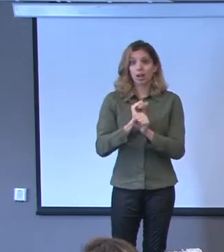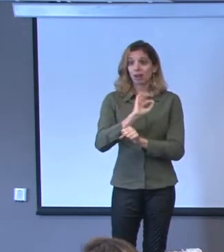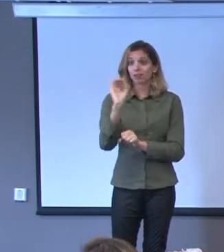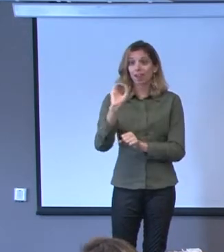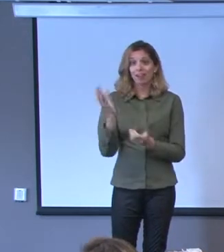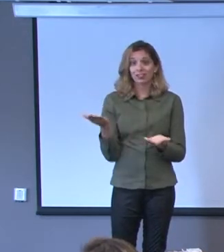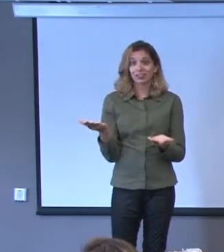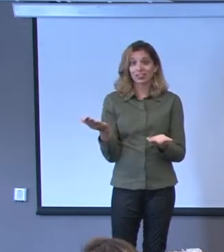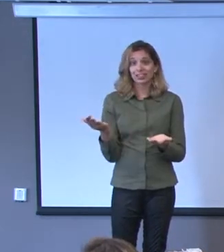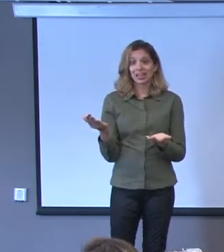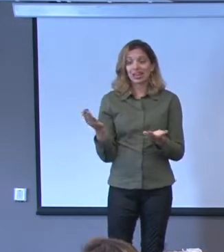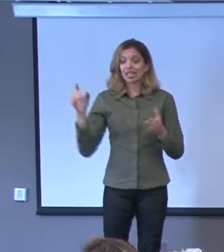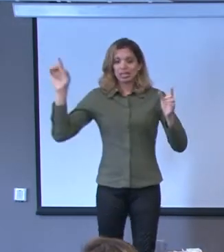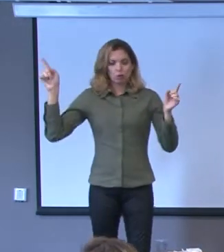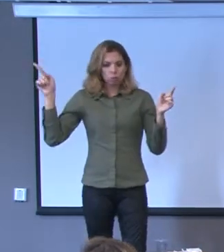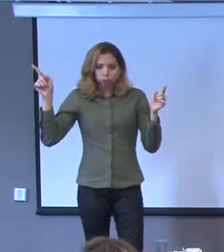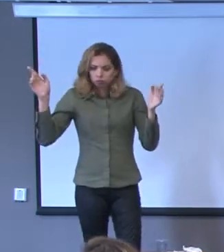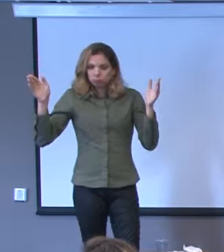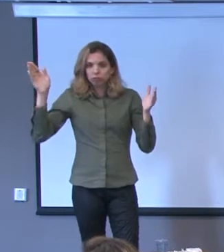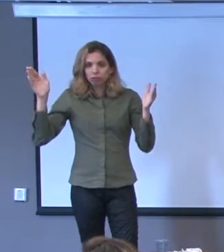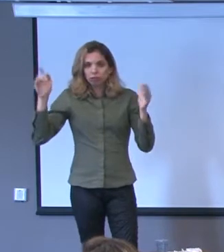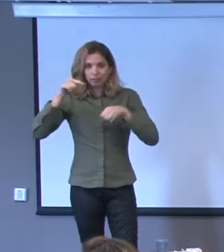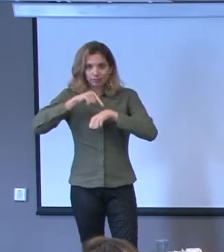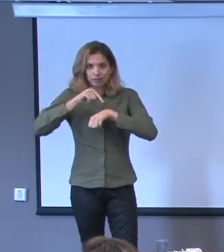tenho, nesse horário todo,